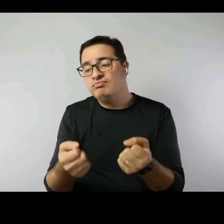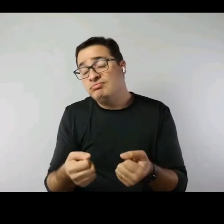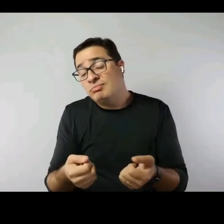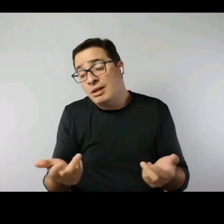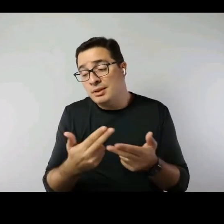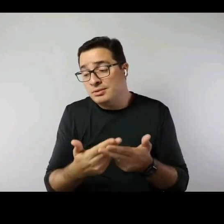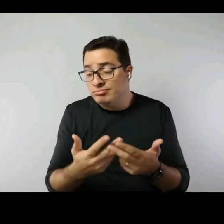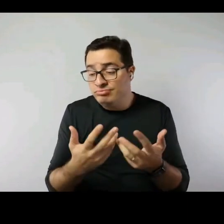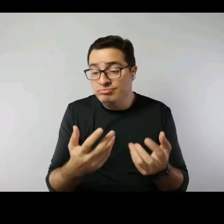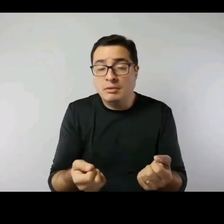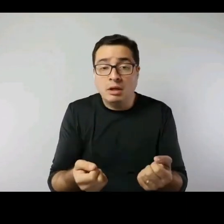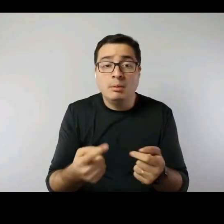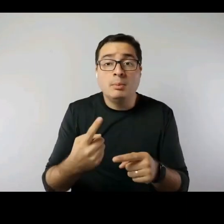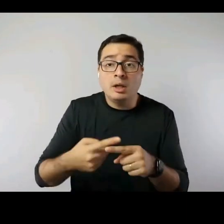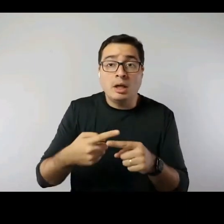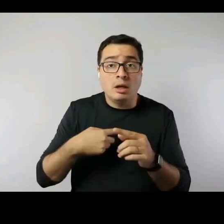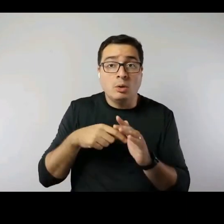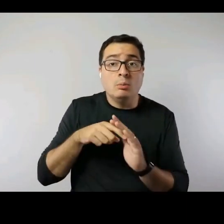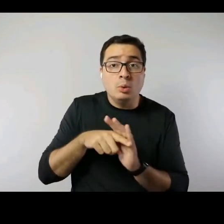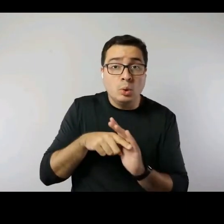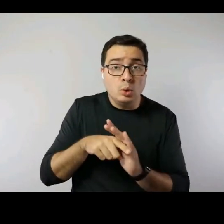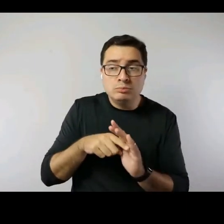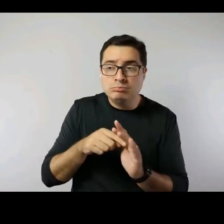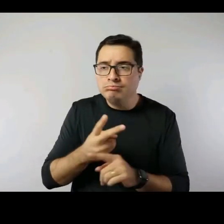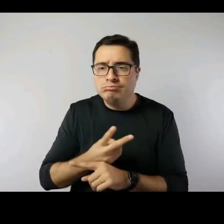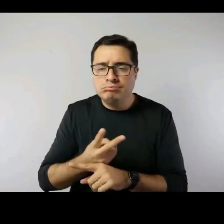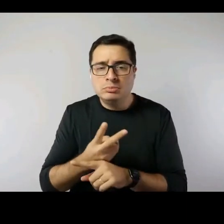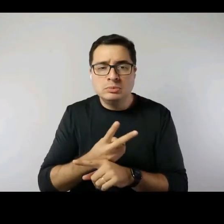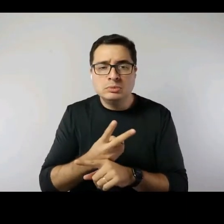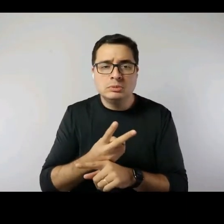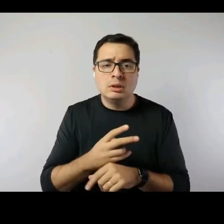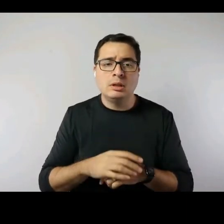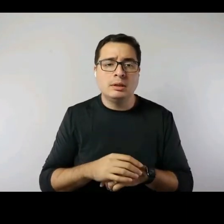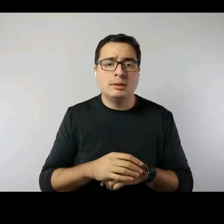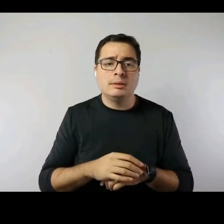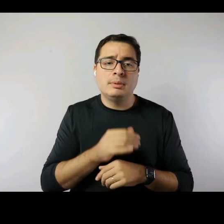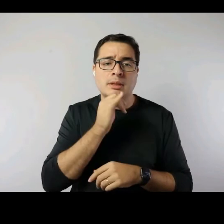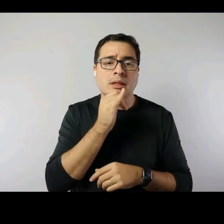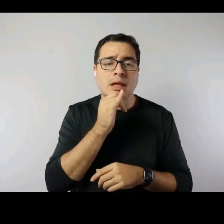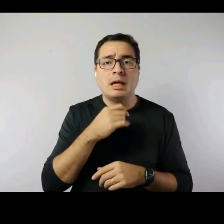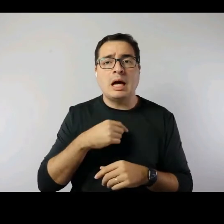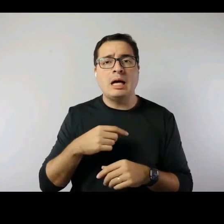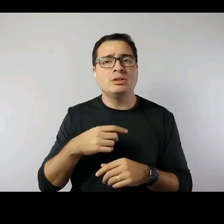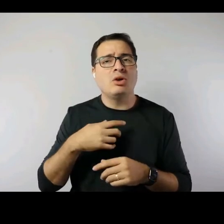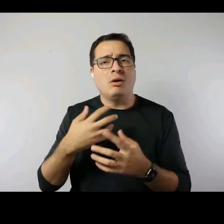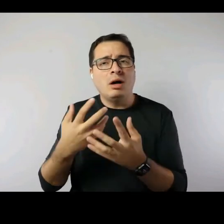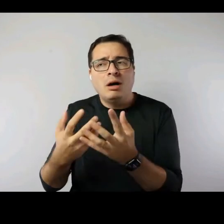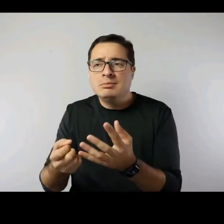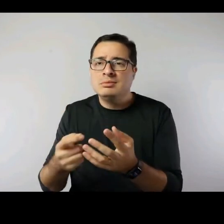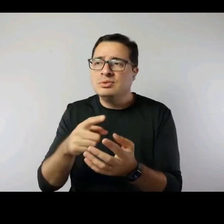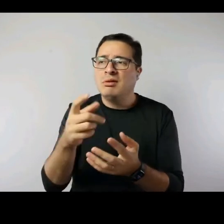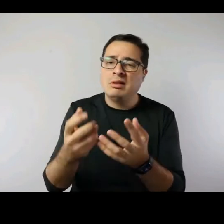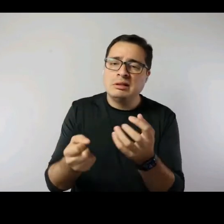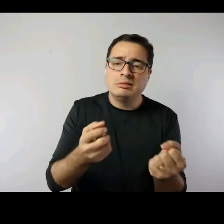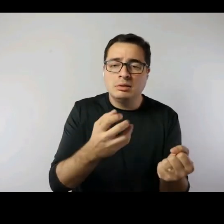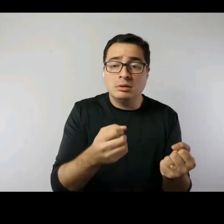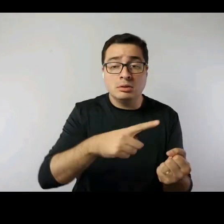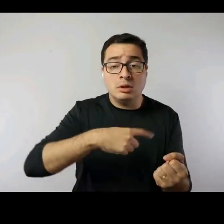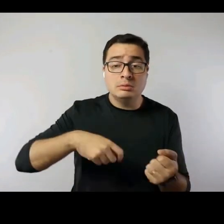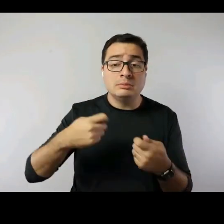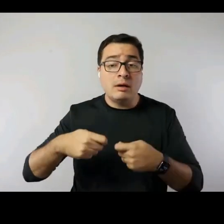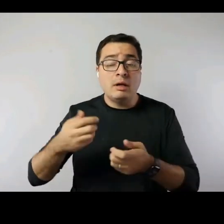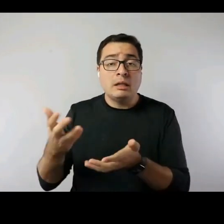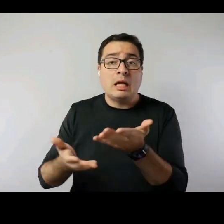uma busca aqui sobre as conformidades, sobre como nós deveríamos tratar